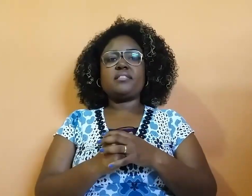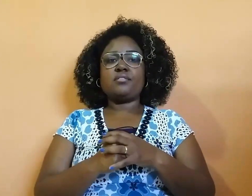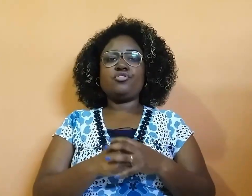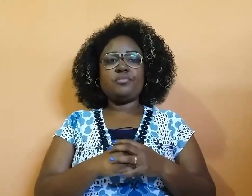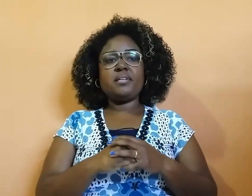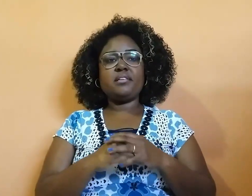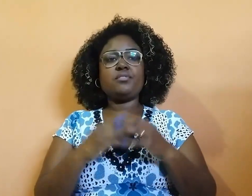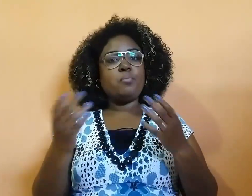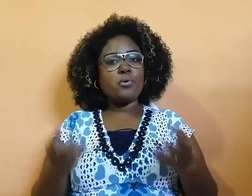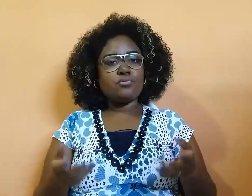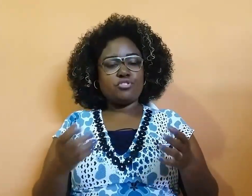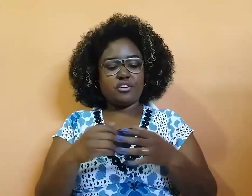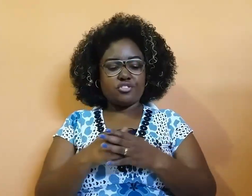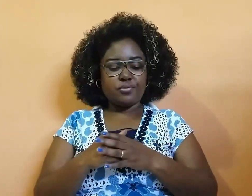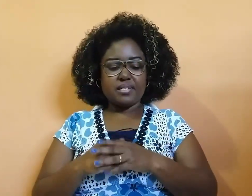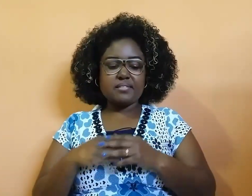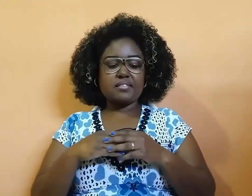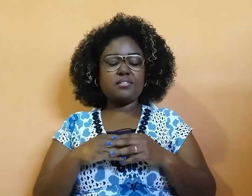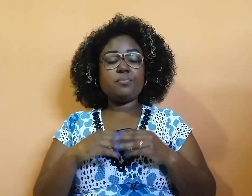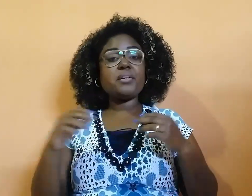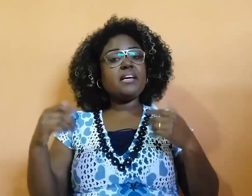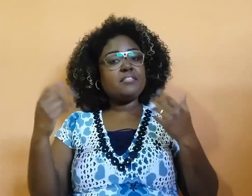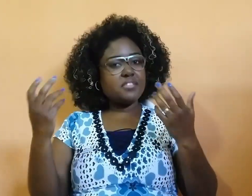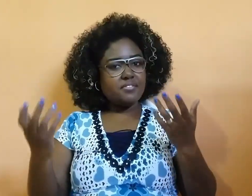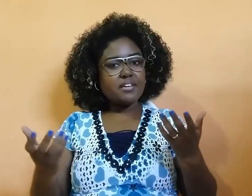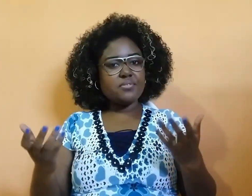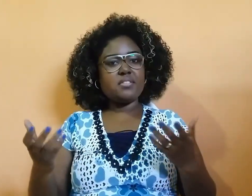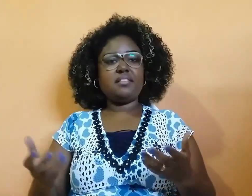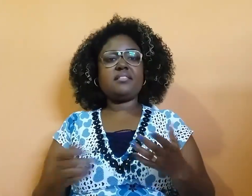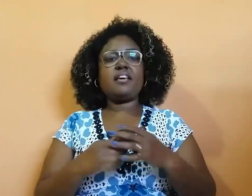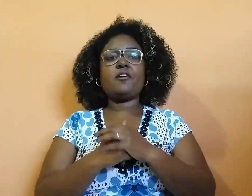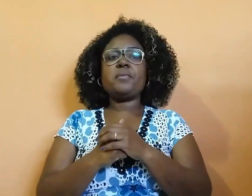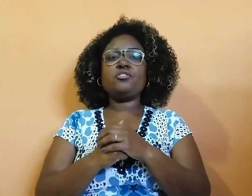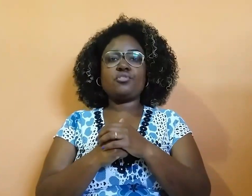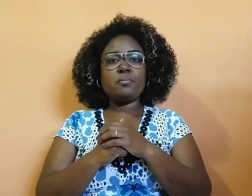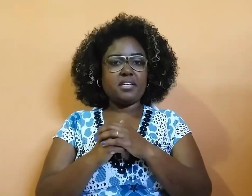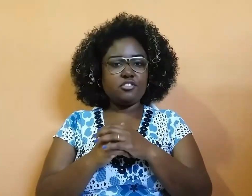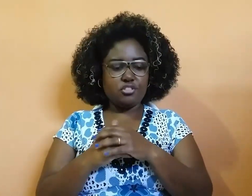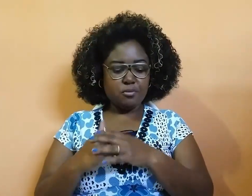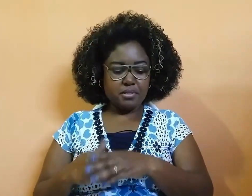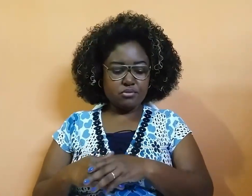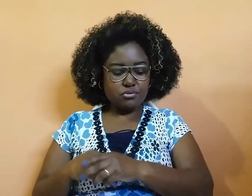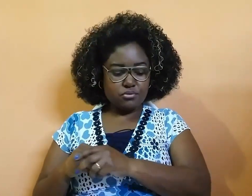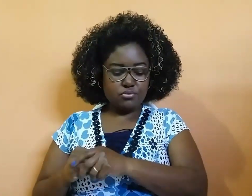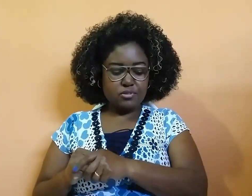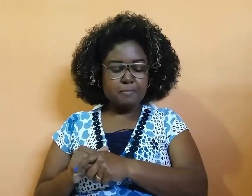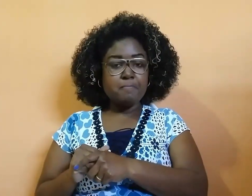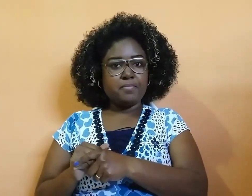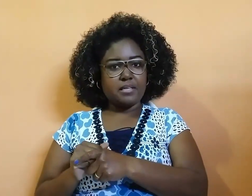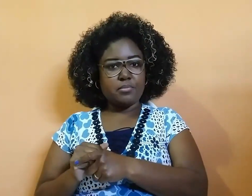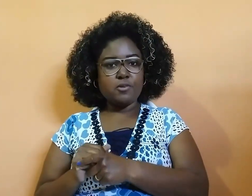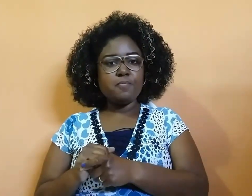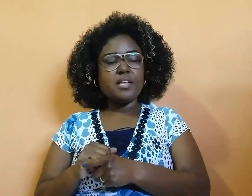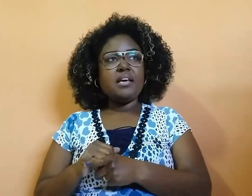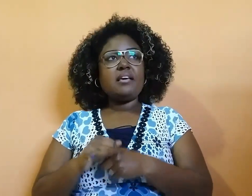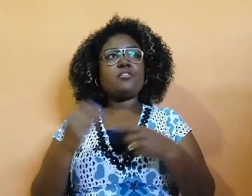de mão um ponto de articulação porque aí você vai conseguir ser realmente compreendido pelos surdos tá bom e